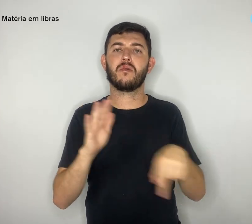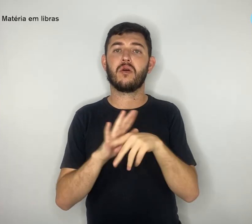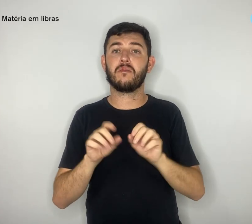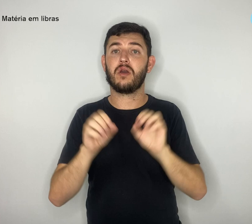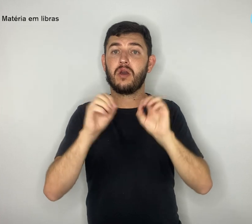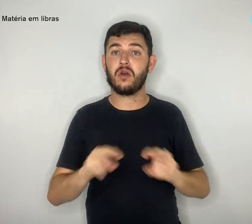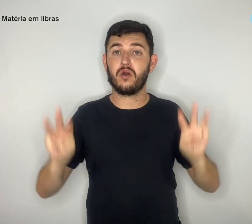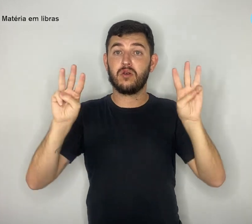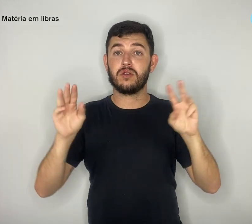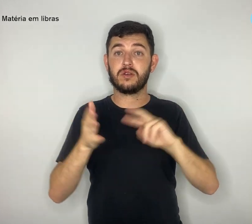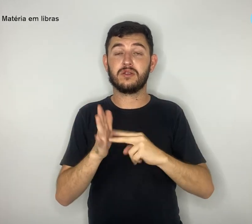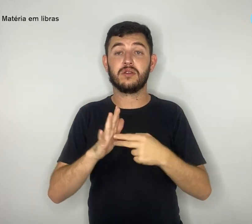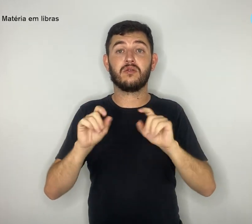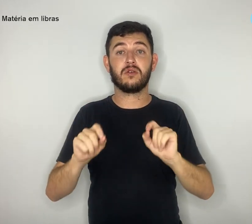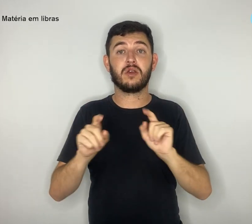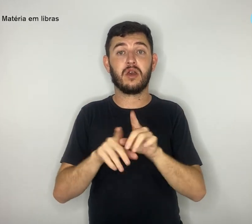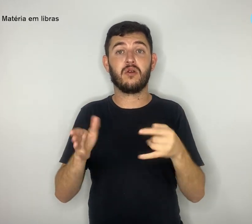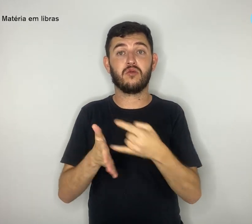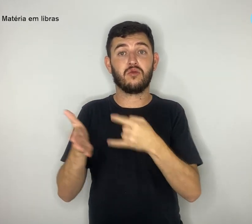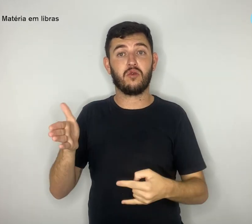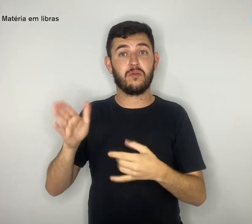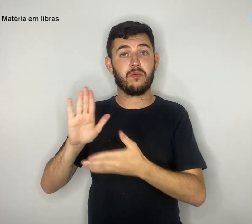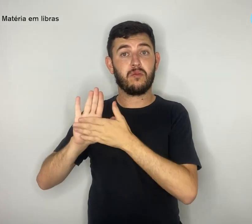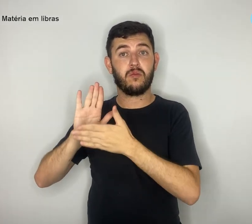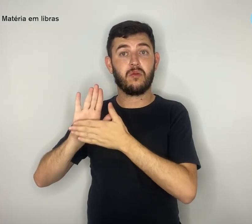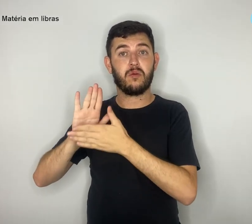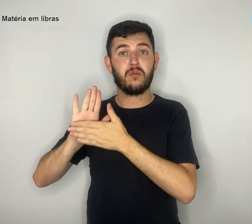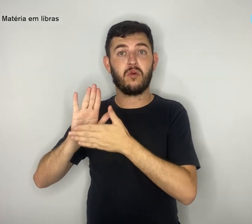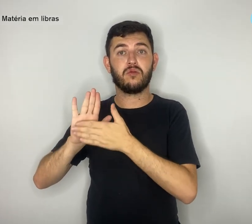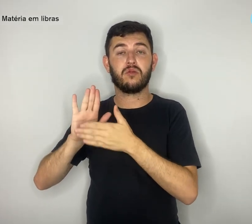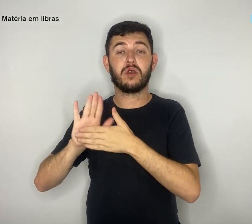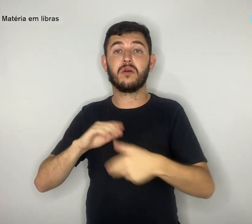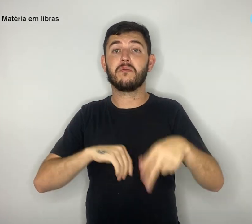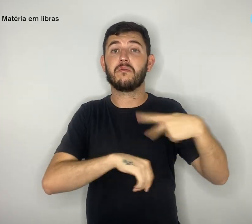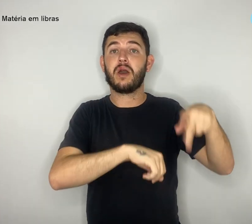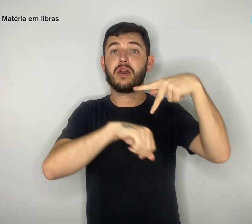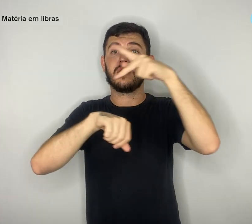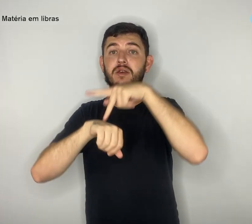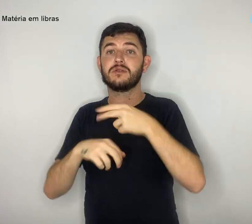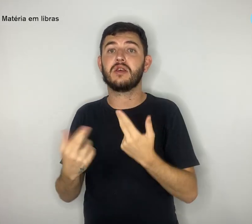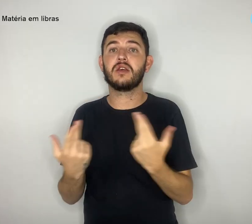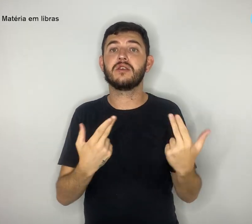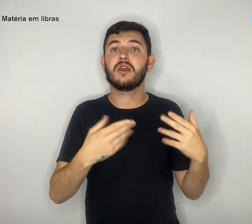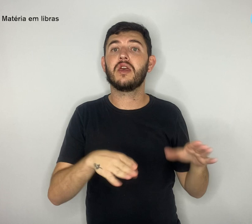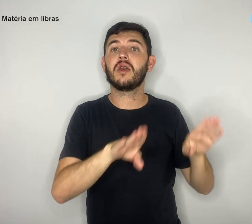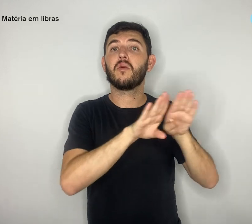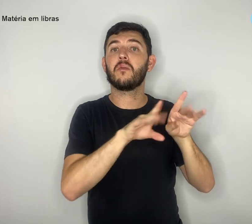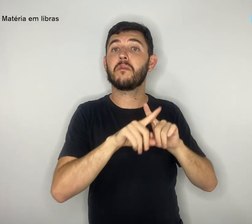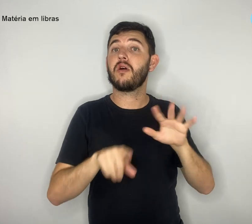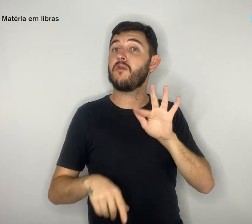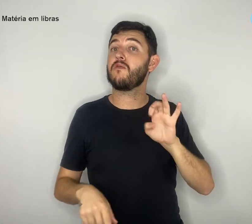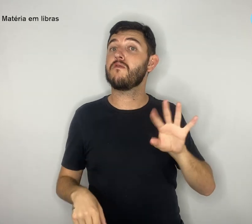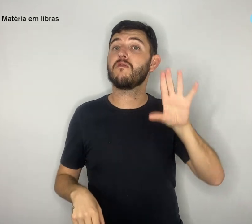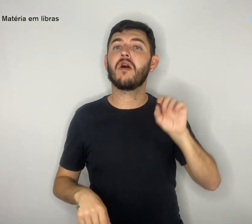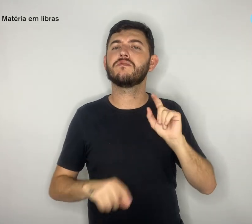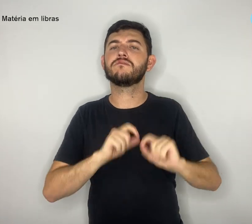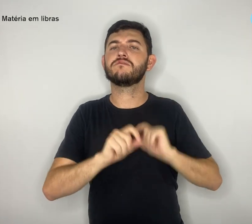sua Carta, a igualdade soberana dos Estados." O fato é que populações do